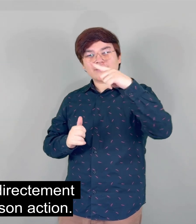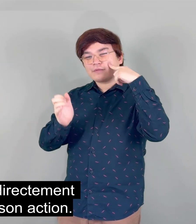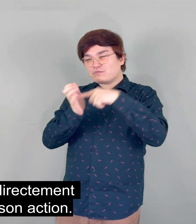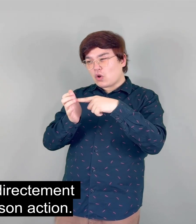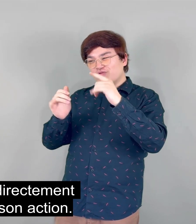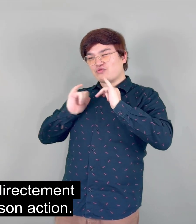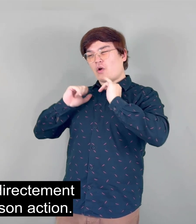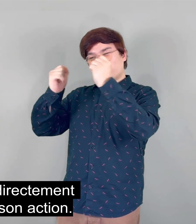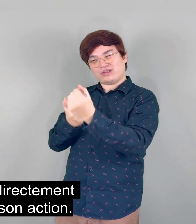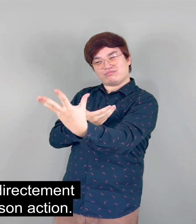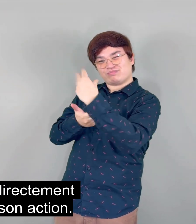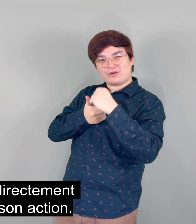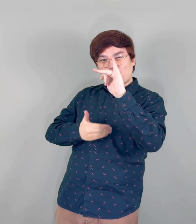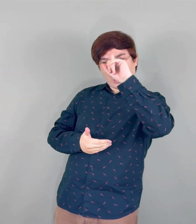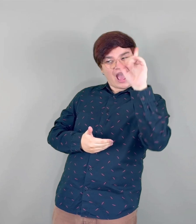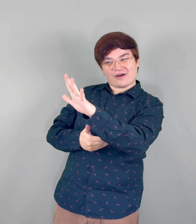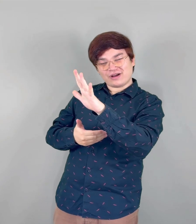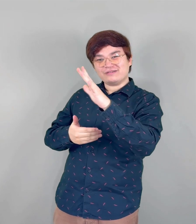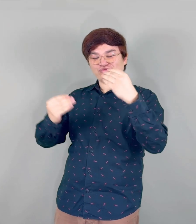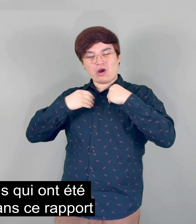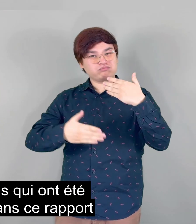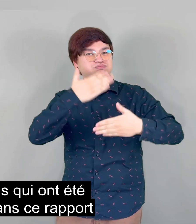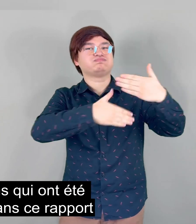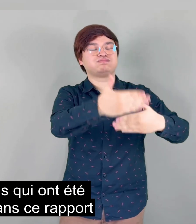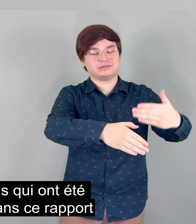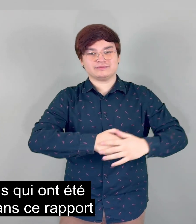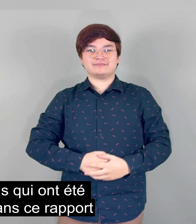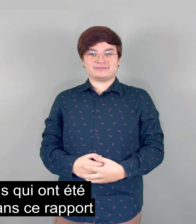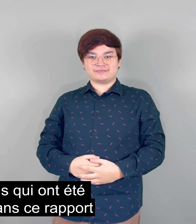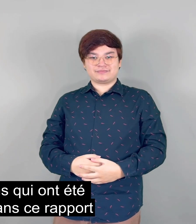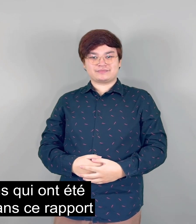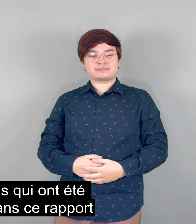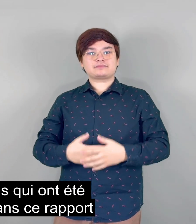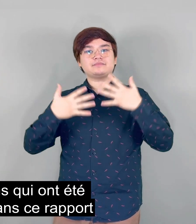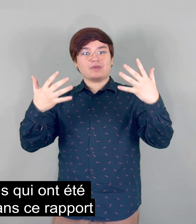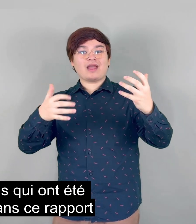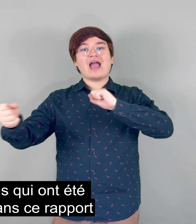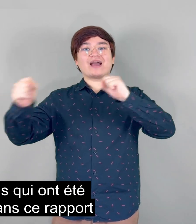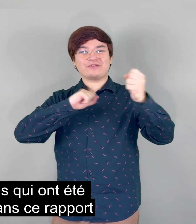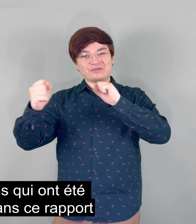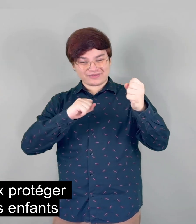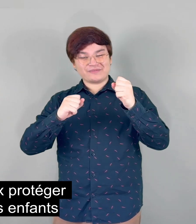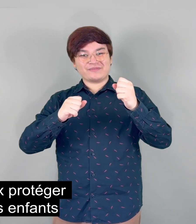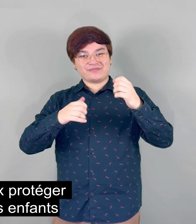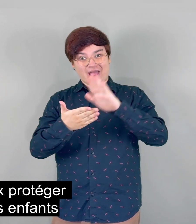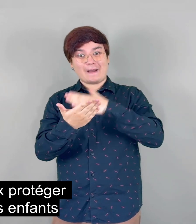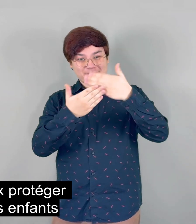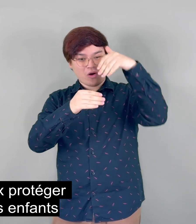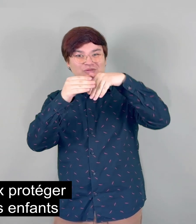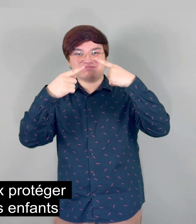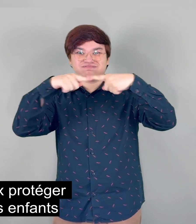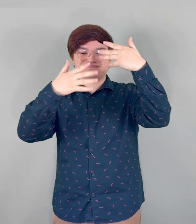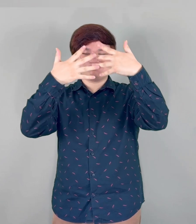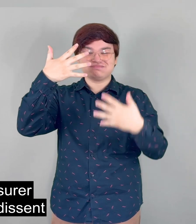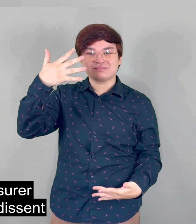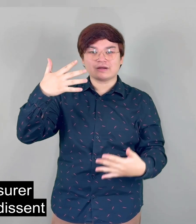leur avis dans son action quotidienne. Toutes les actions qui ont été mises en avant dans ce rapport visent à mieux protéger les droits